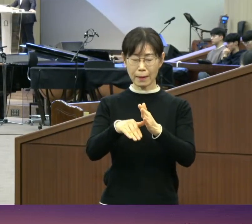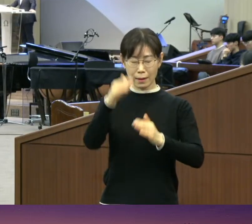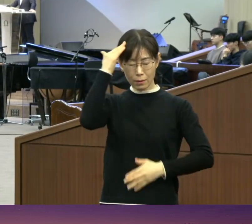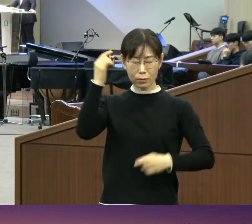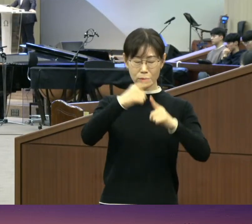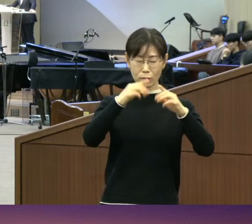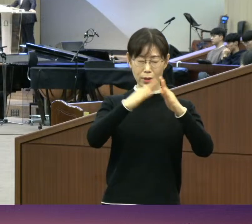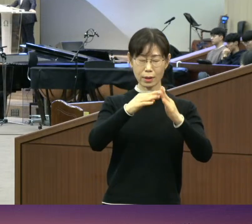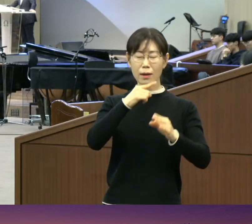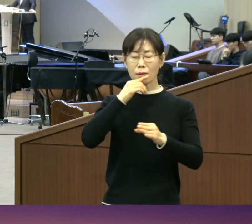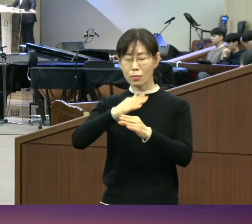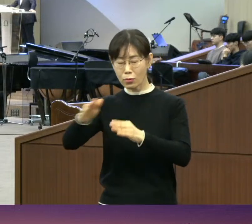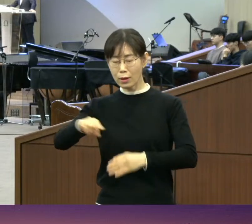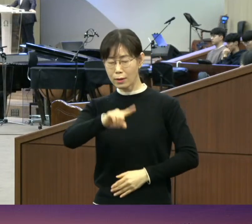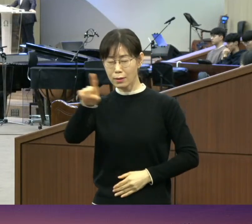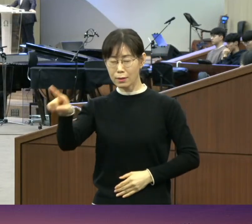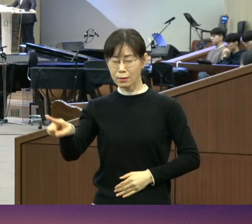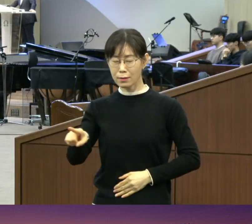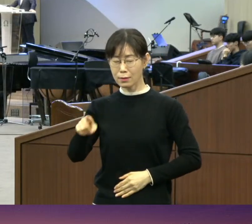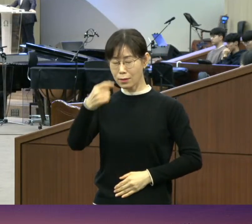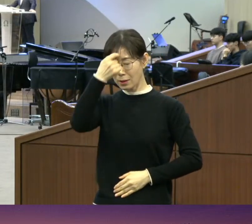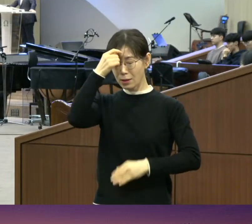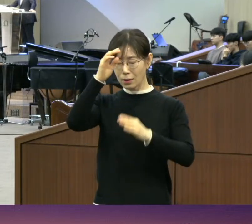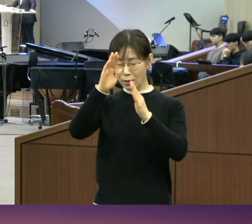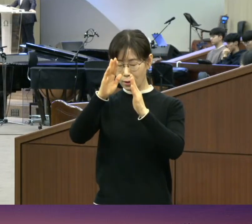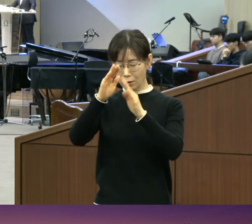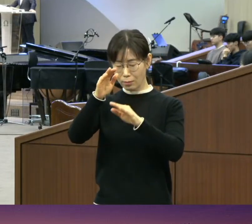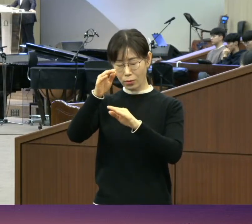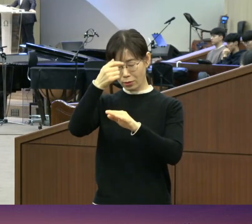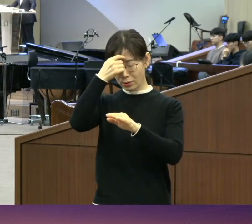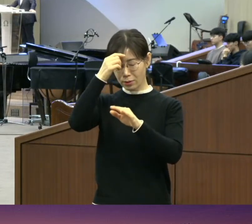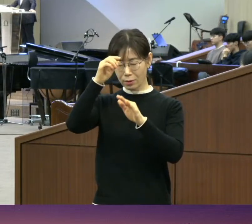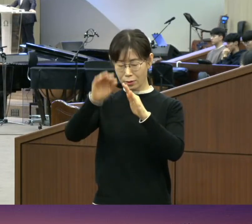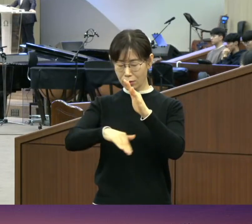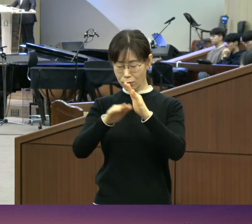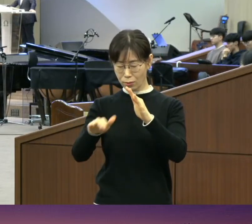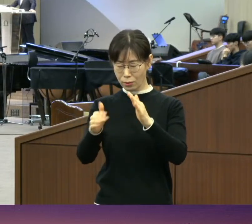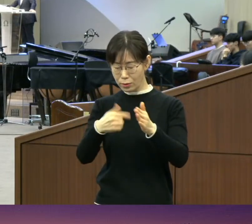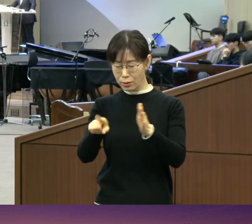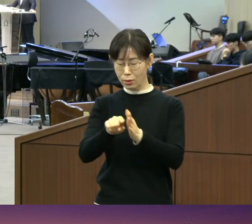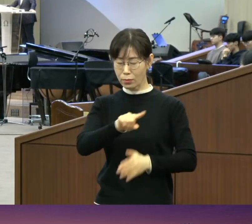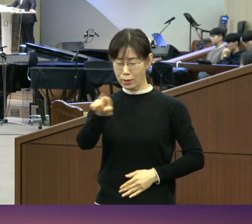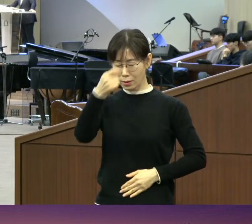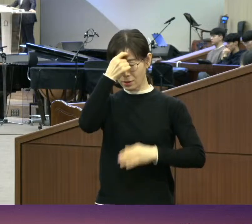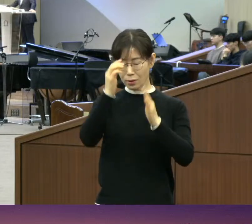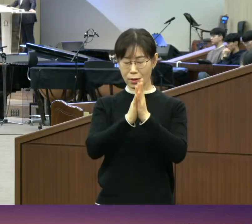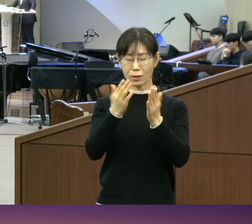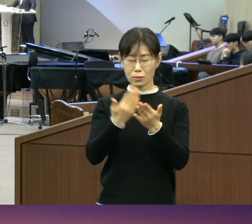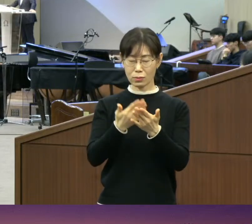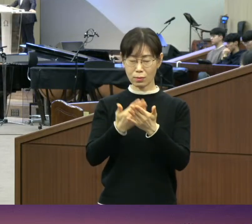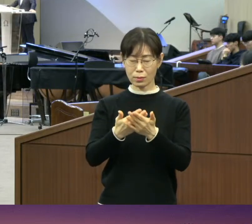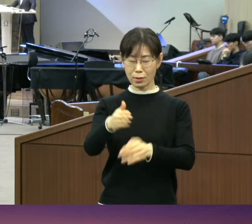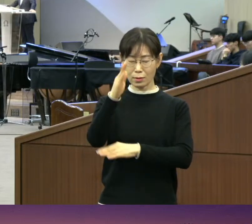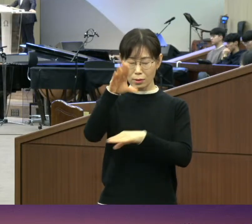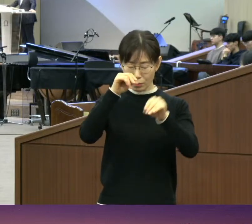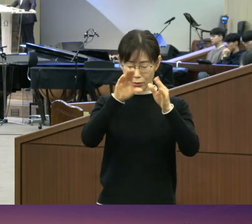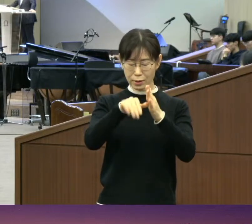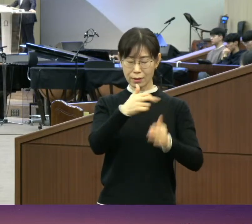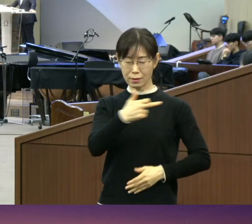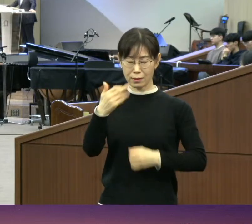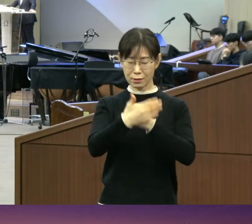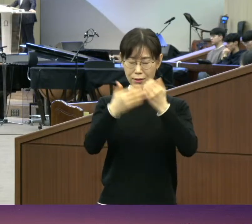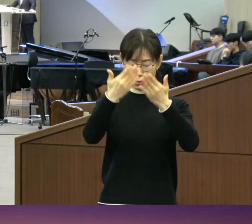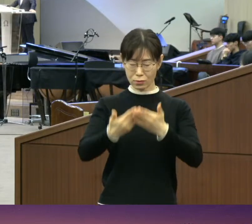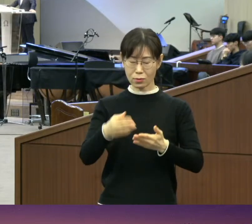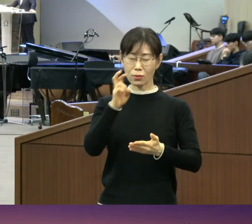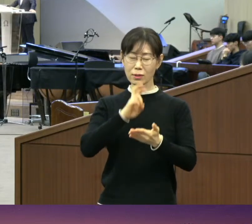있는 역사들 되게 하여 주시옵소서. 오늘 이 밤도 말씀을 통하여 이렇게 큰 은혜를 주시고 찬양 가운데 또